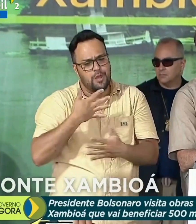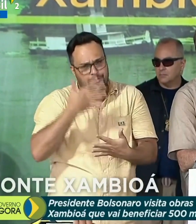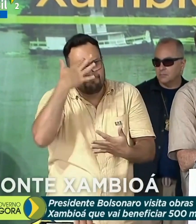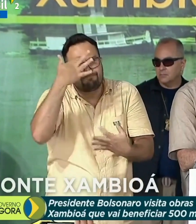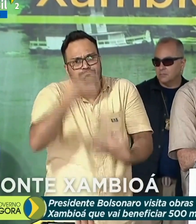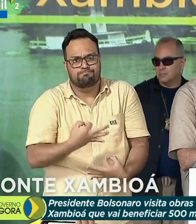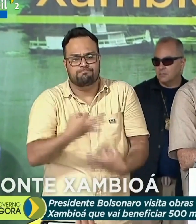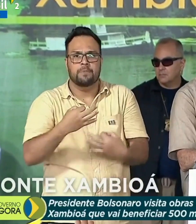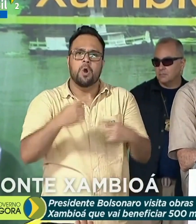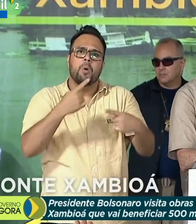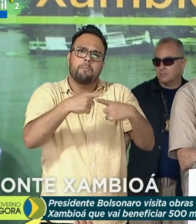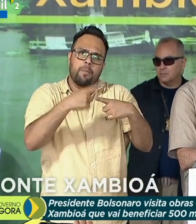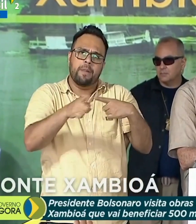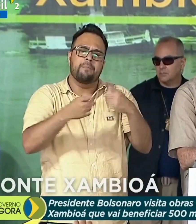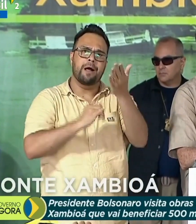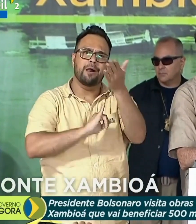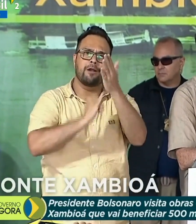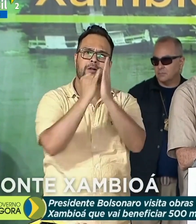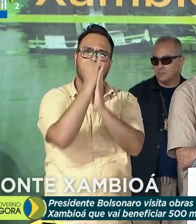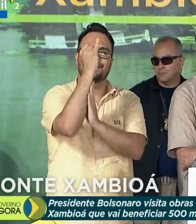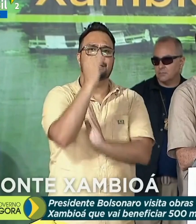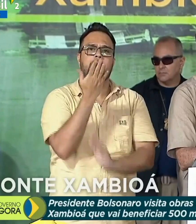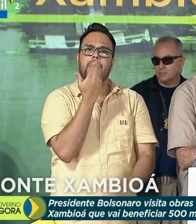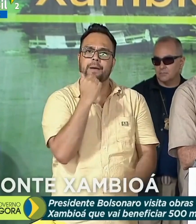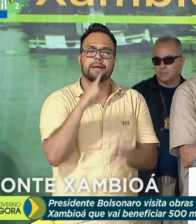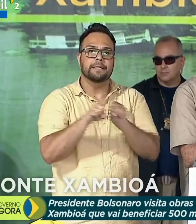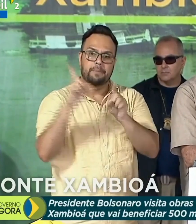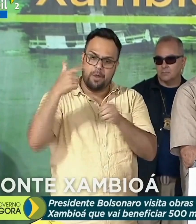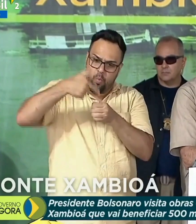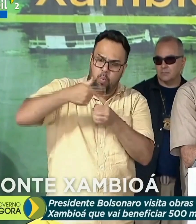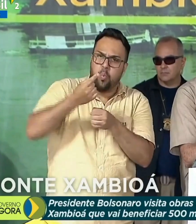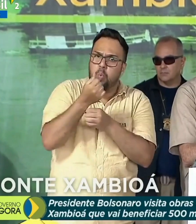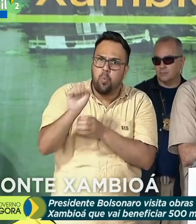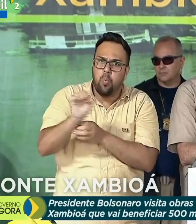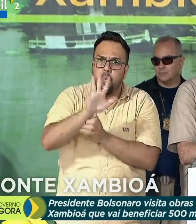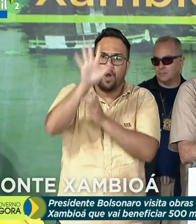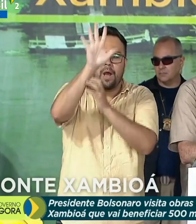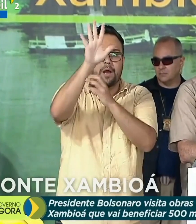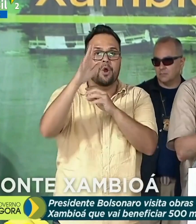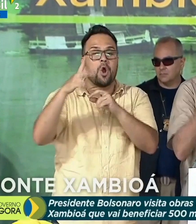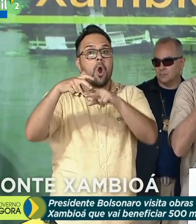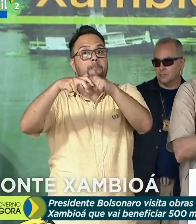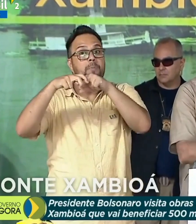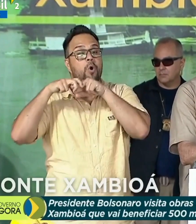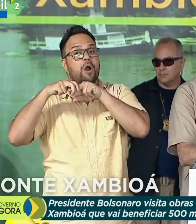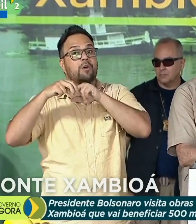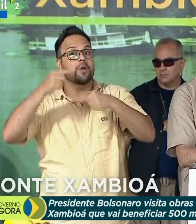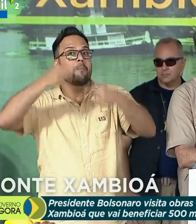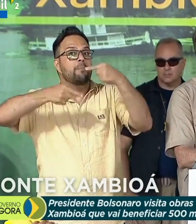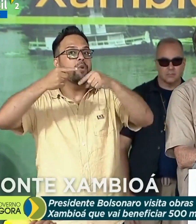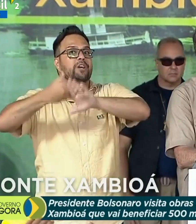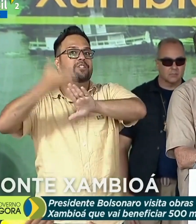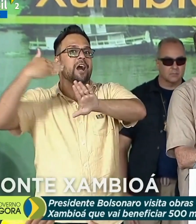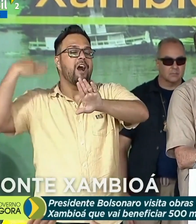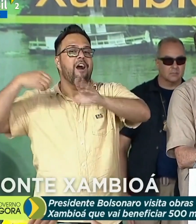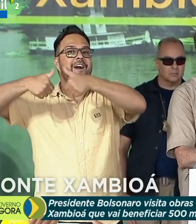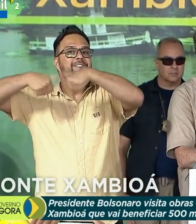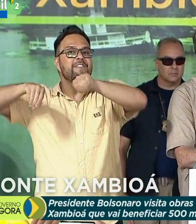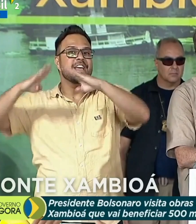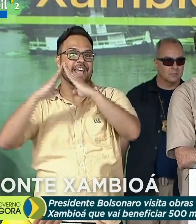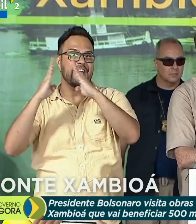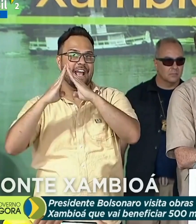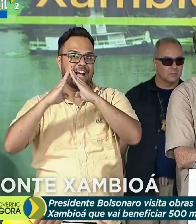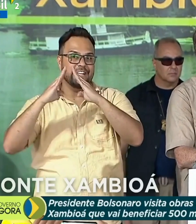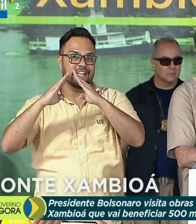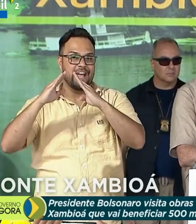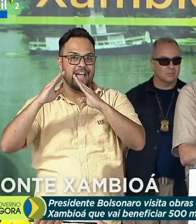enfrentado. Inflação nos alimentos e preço nos combustíveis. Consequência daquela política do fica em casa,